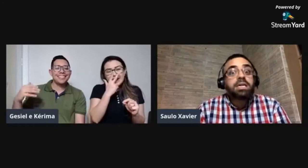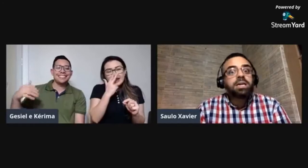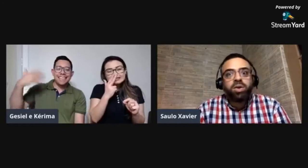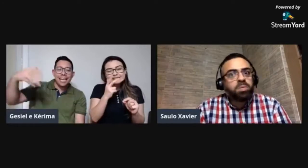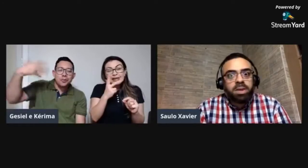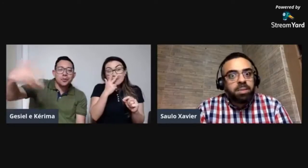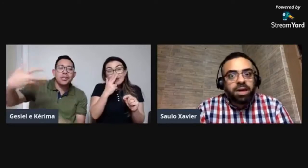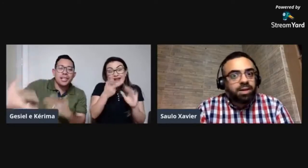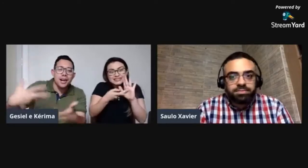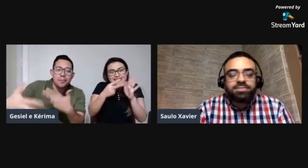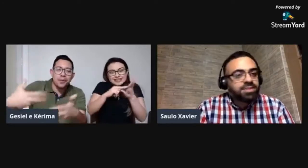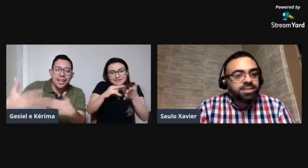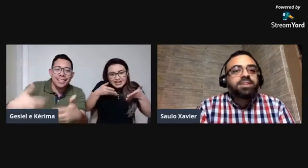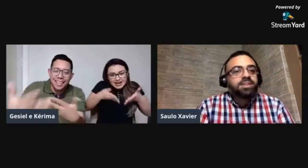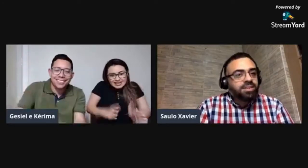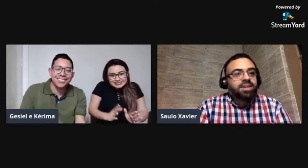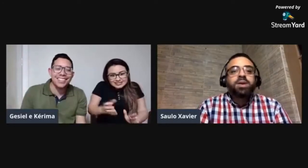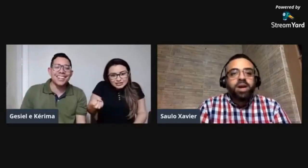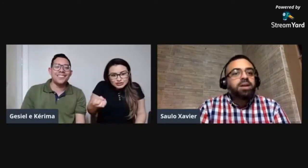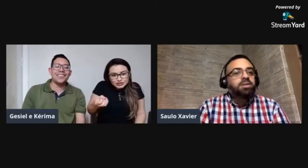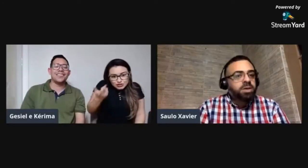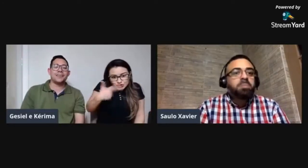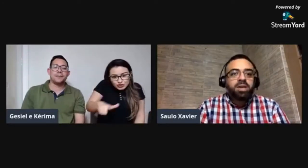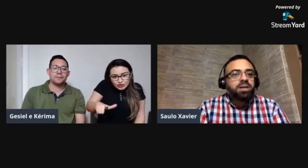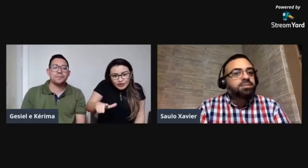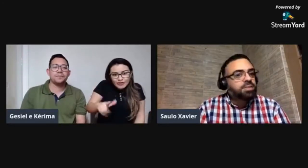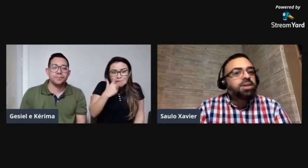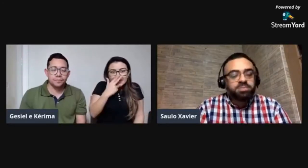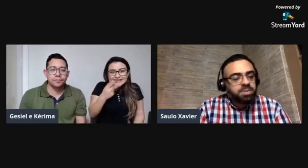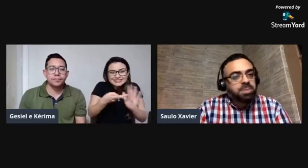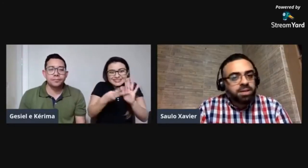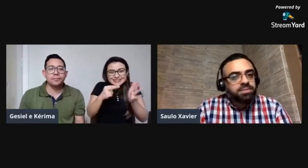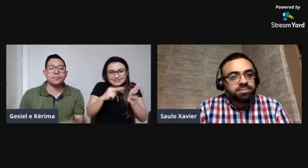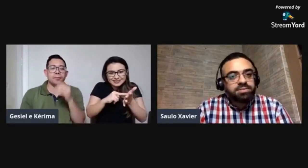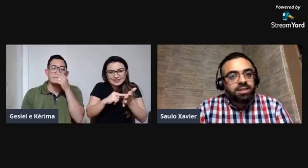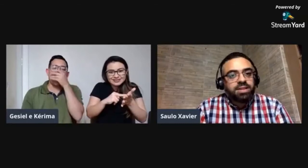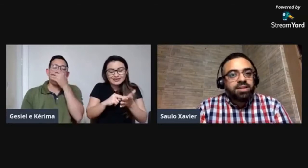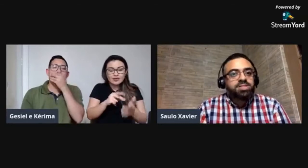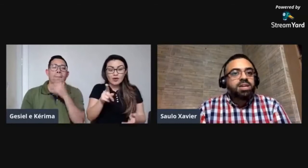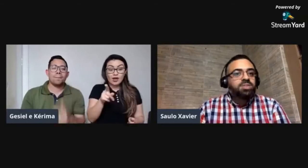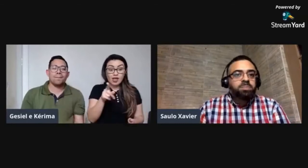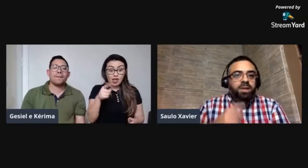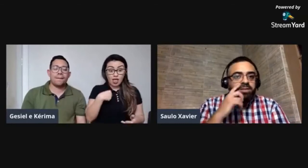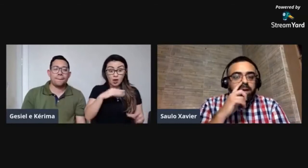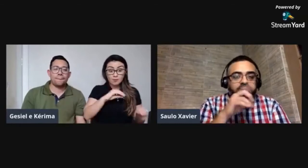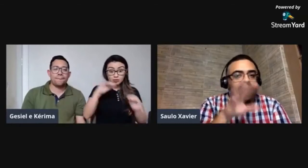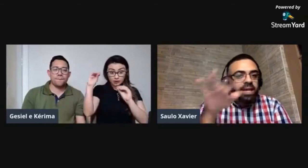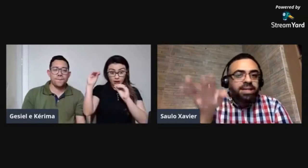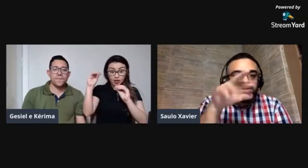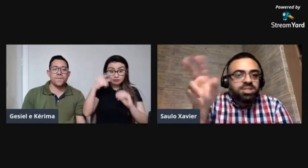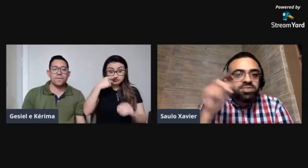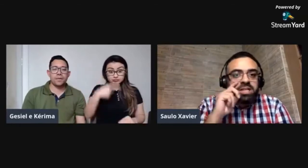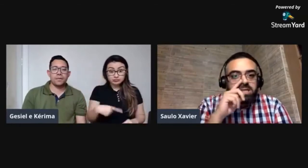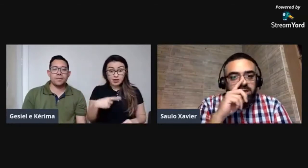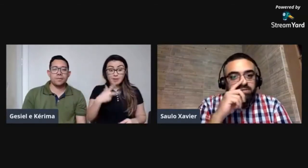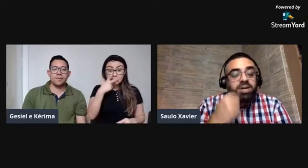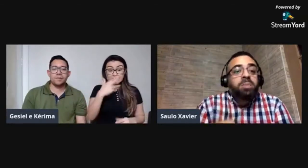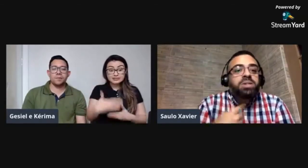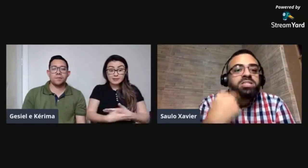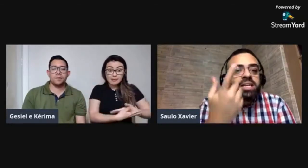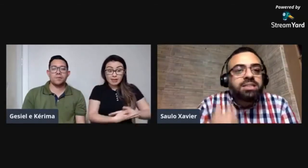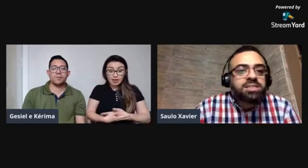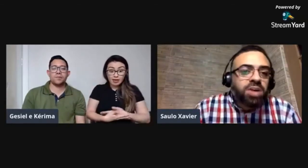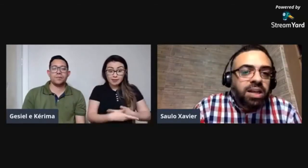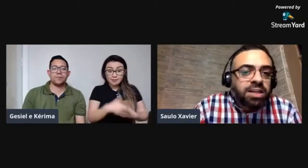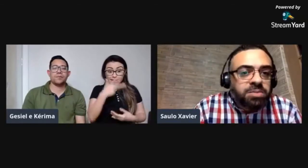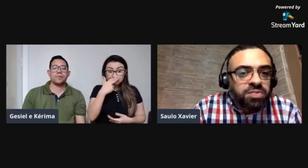né? Sim, eu era um Dentro bebê. do campo, né? Dentro do Eu era campo. um bebê. Eu era um bebê. Estava em pleno. Eu e a Helena não tinha diferença nenhuma. Eu